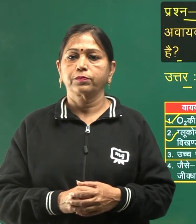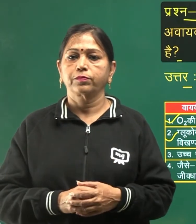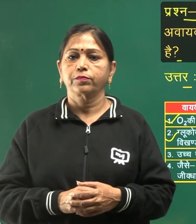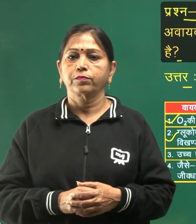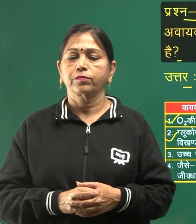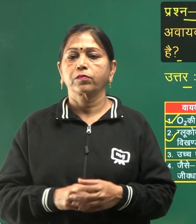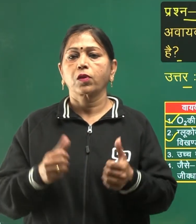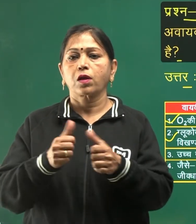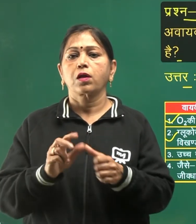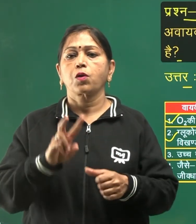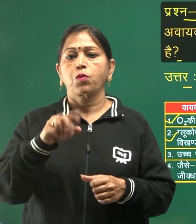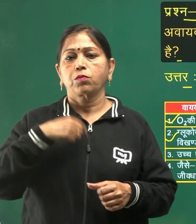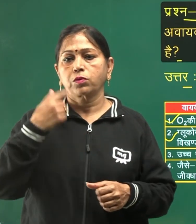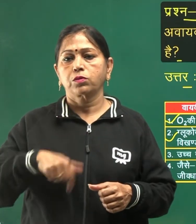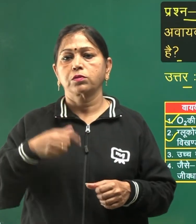अवायवीय श्वसन में